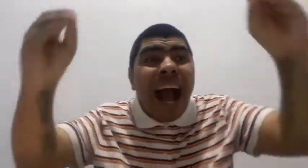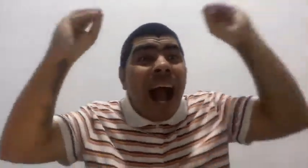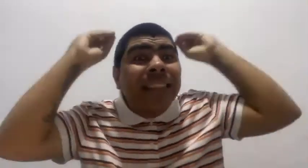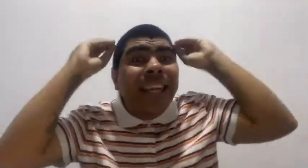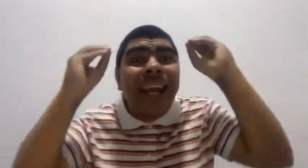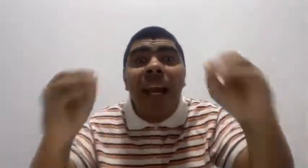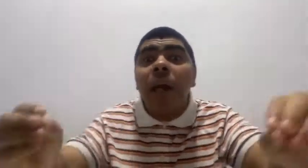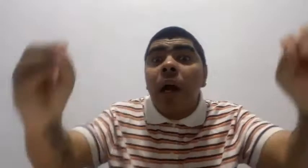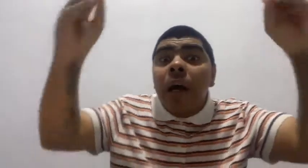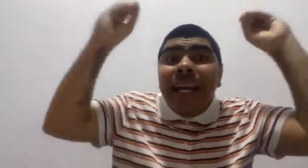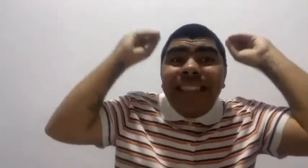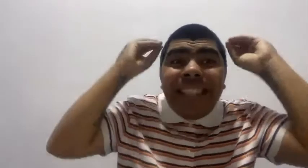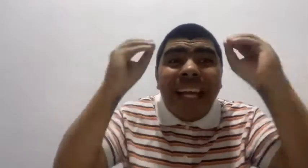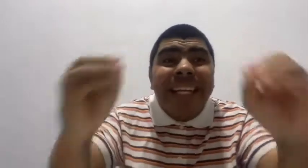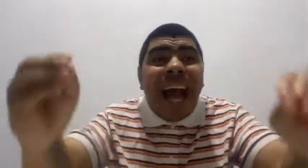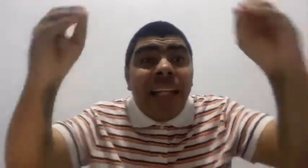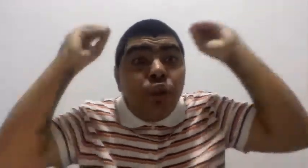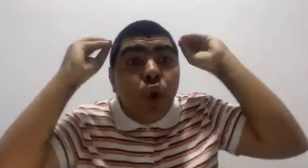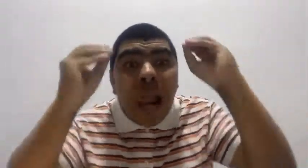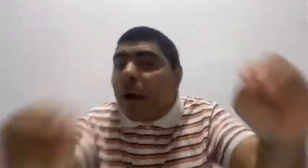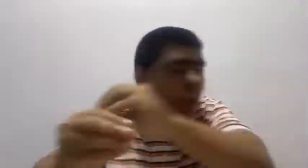a tener integridad en tus labios.